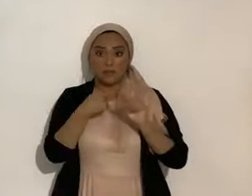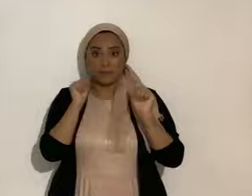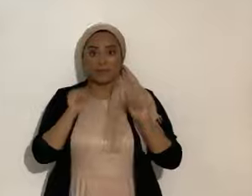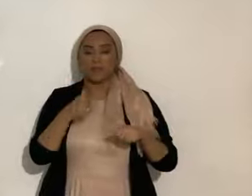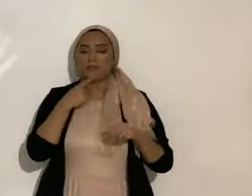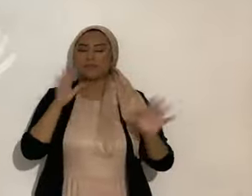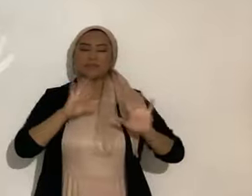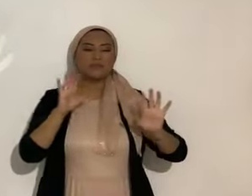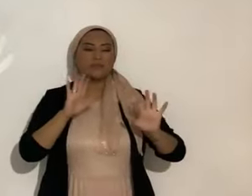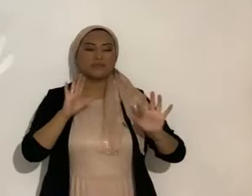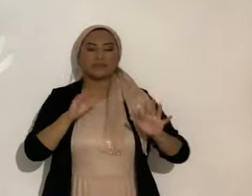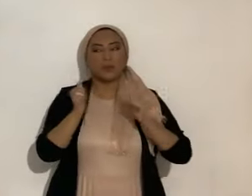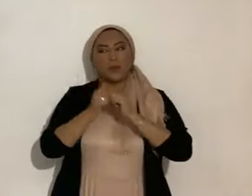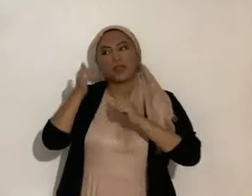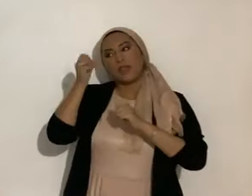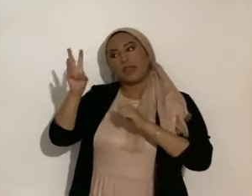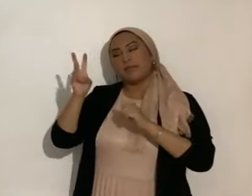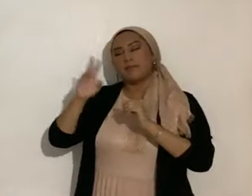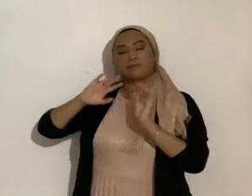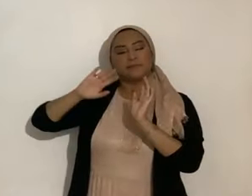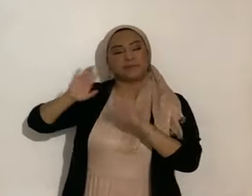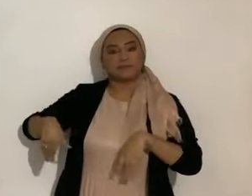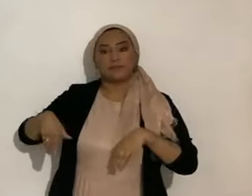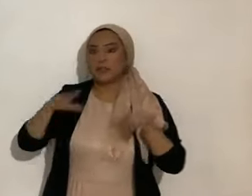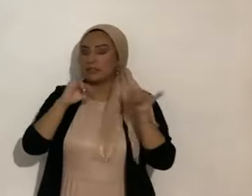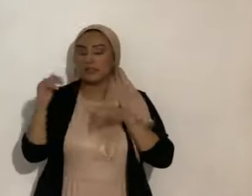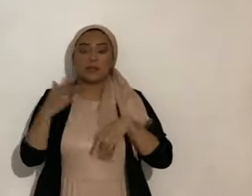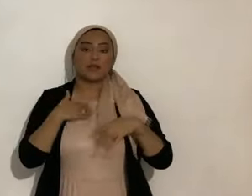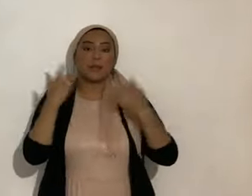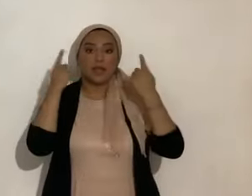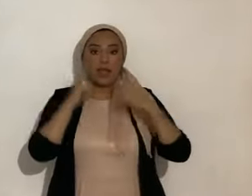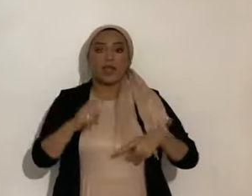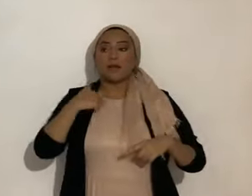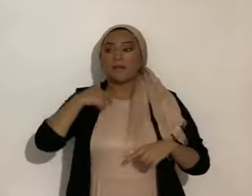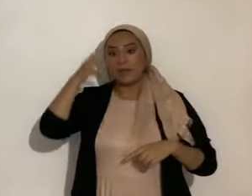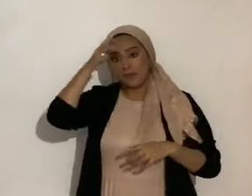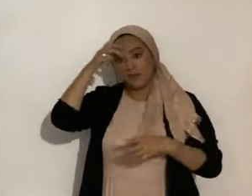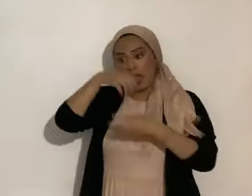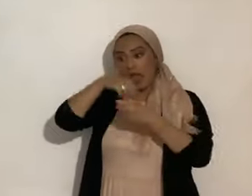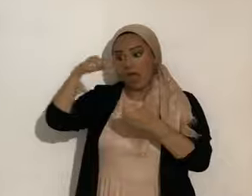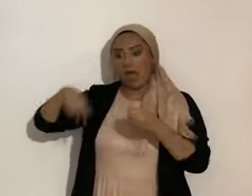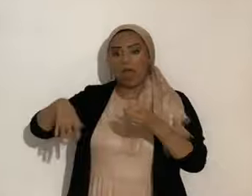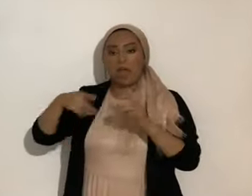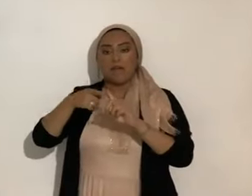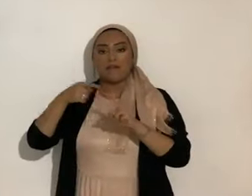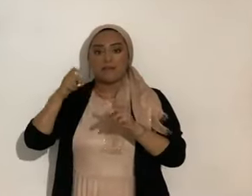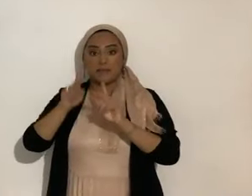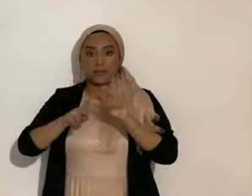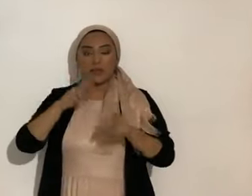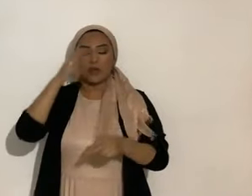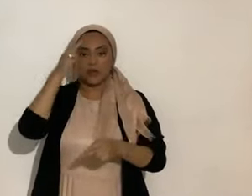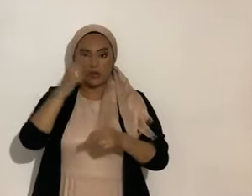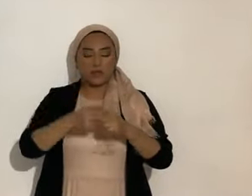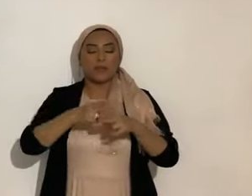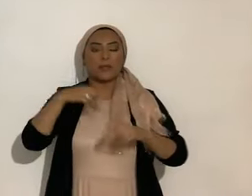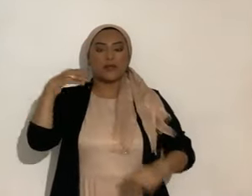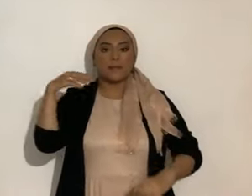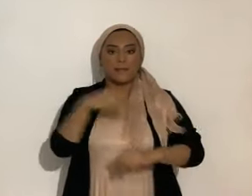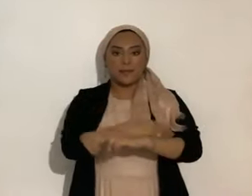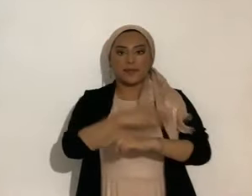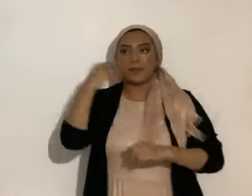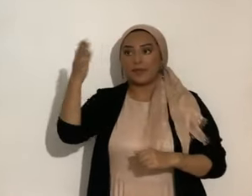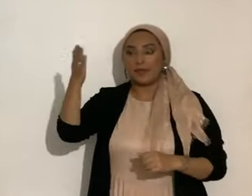dicho, no quiero contigo nada, Yahshua. Como me pasó a mí muchas veces expulsando demonios de las personas en el nombre poderoso de